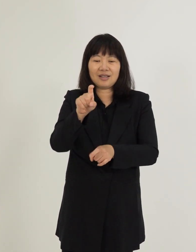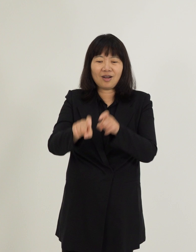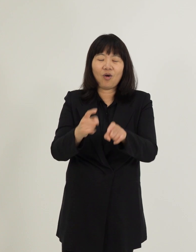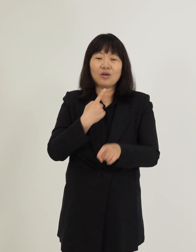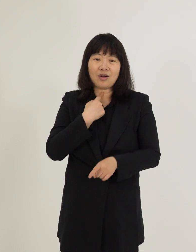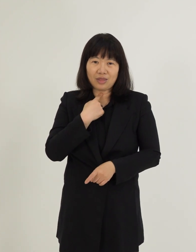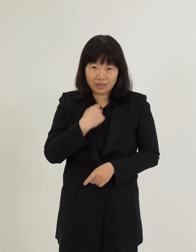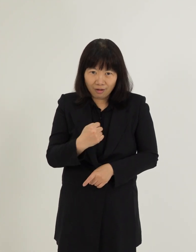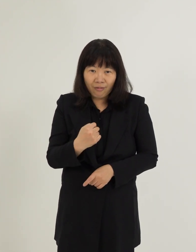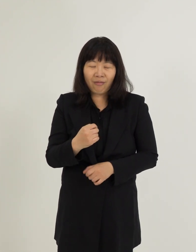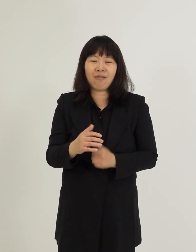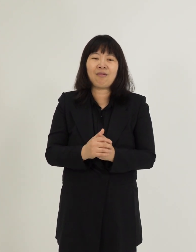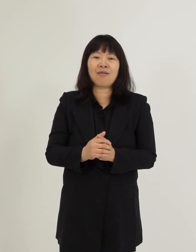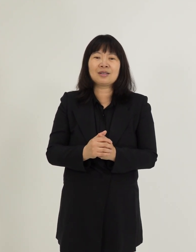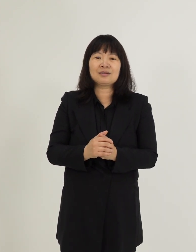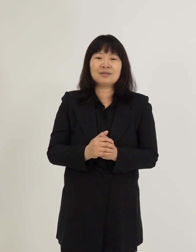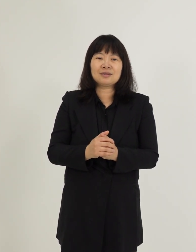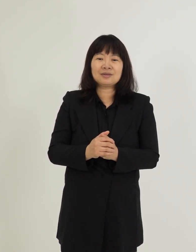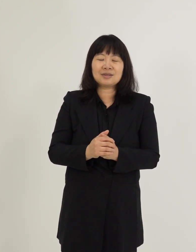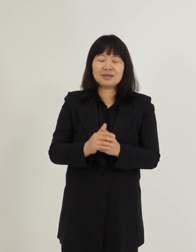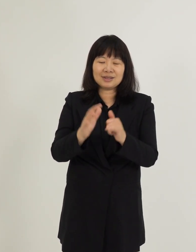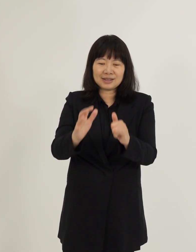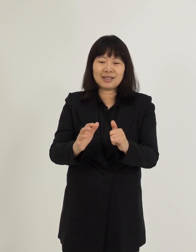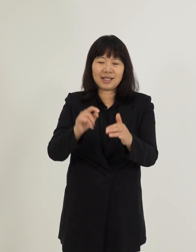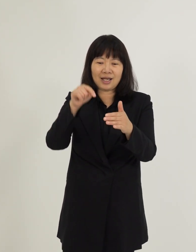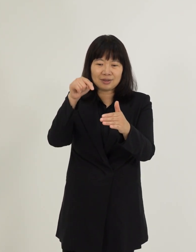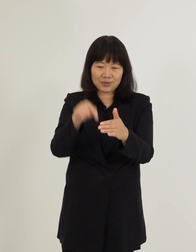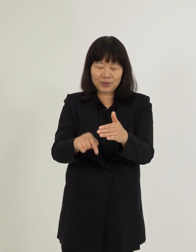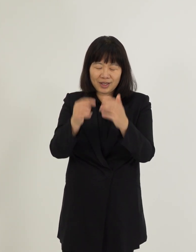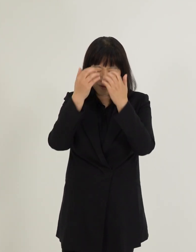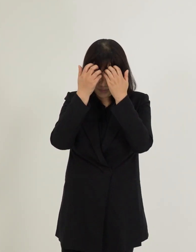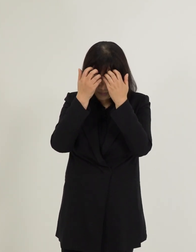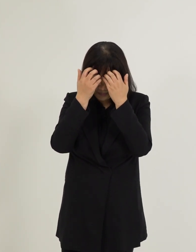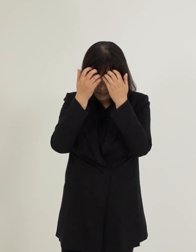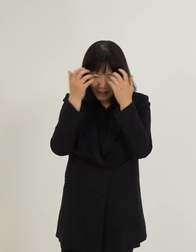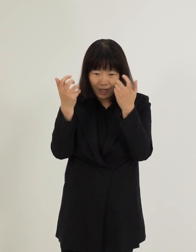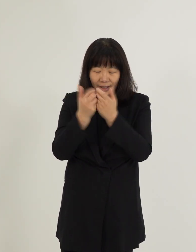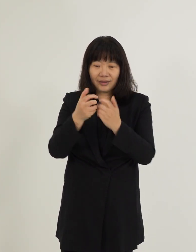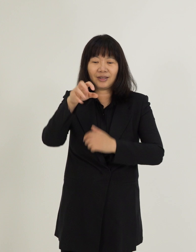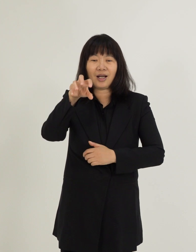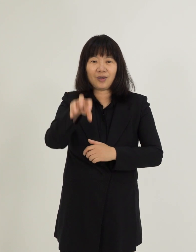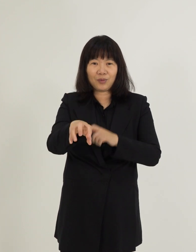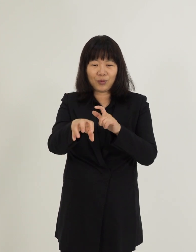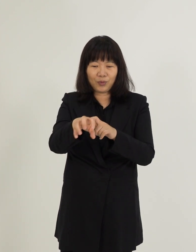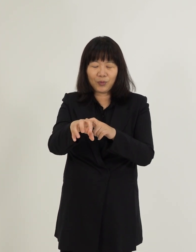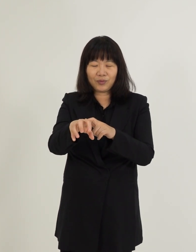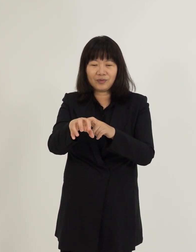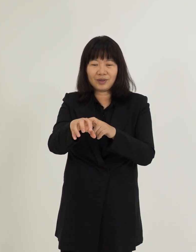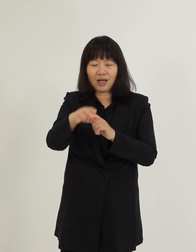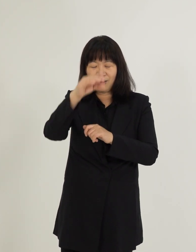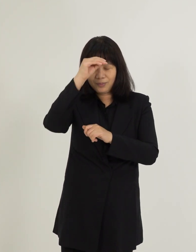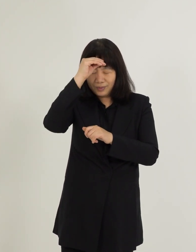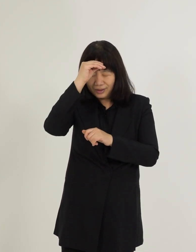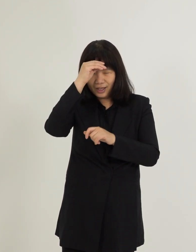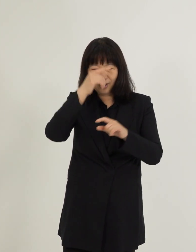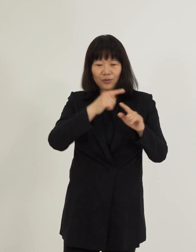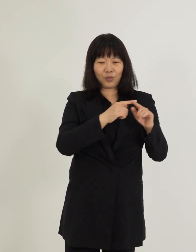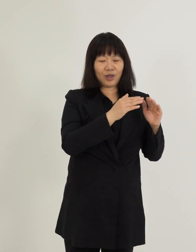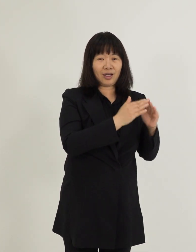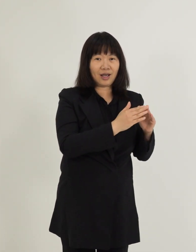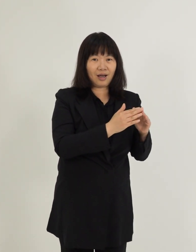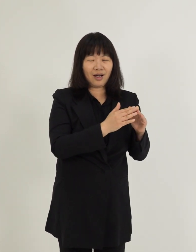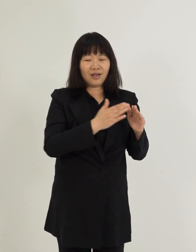걸어가신 그 세상 속의 고통 가득한 현장으로 교회가 또